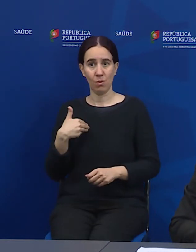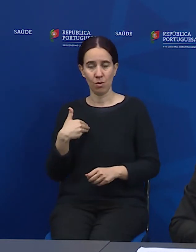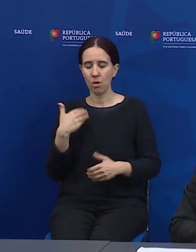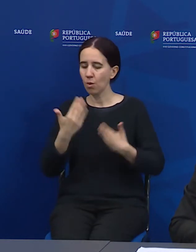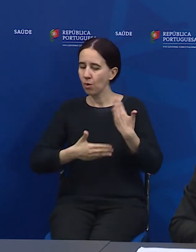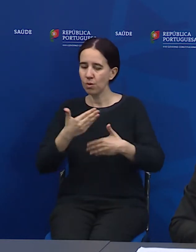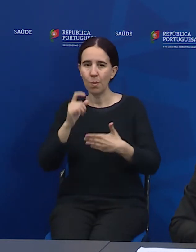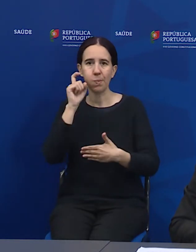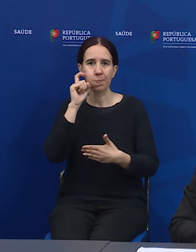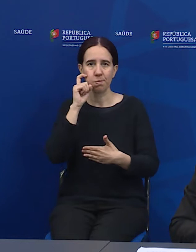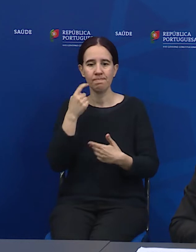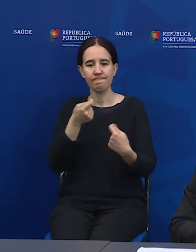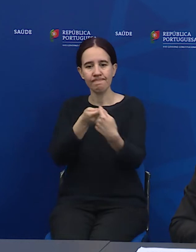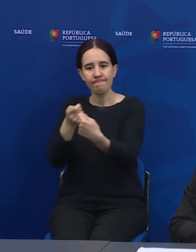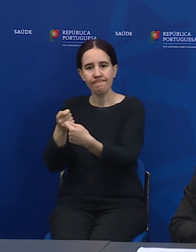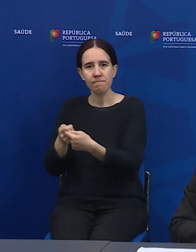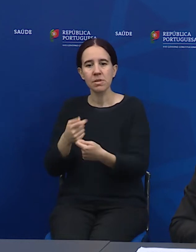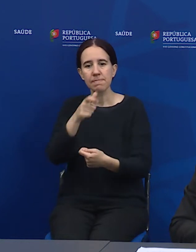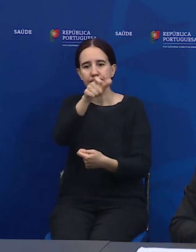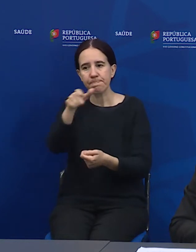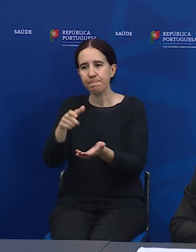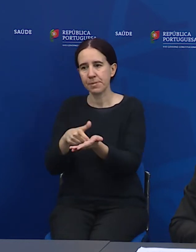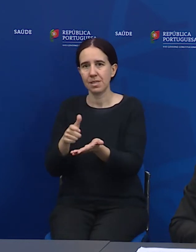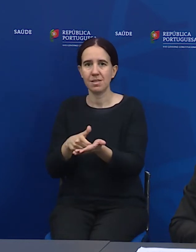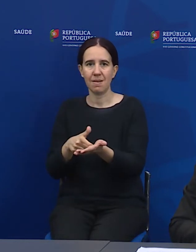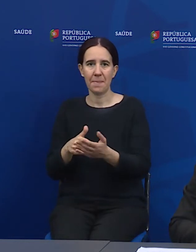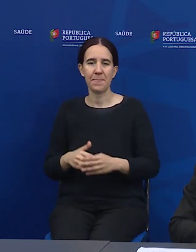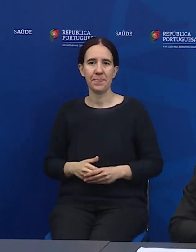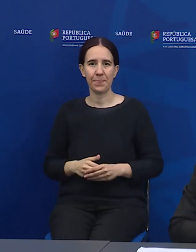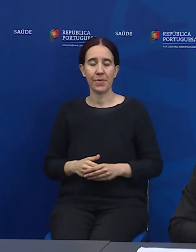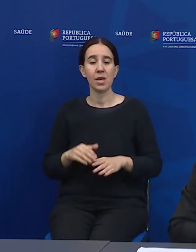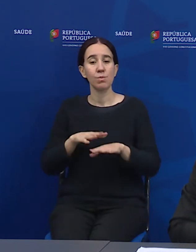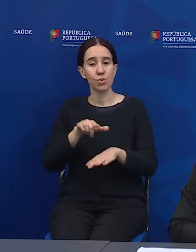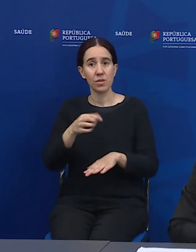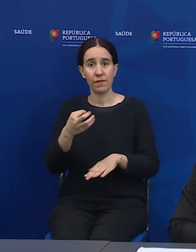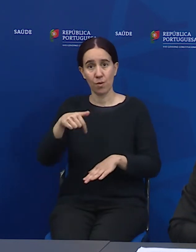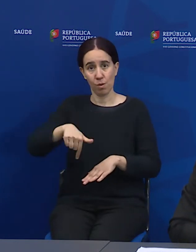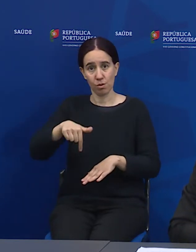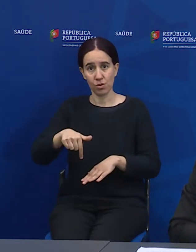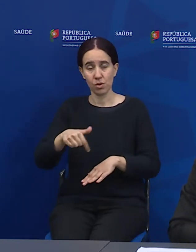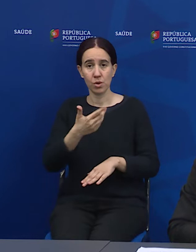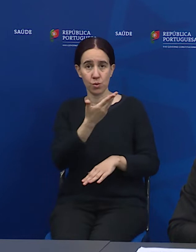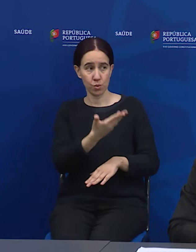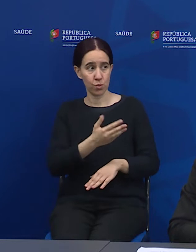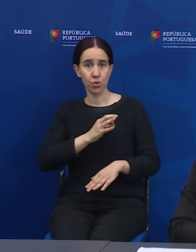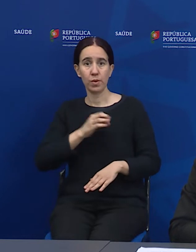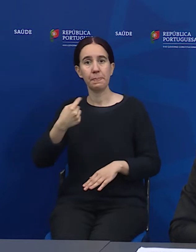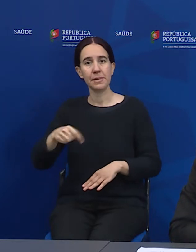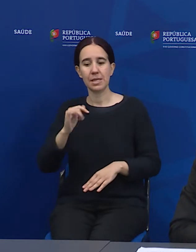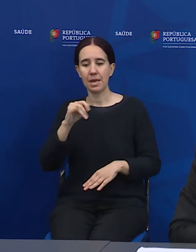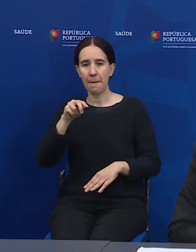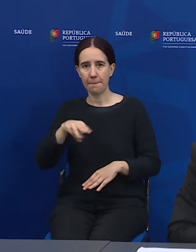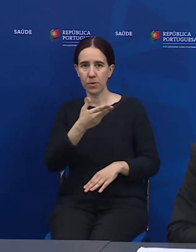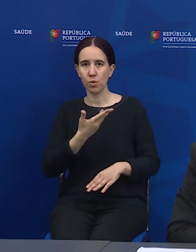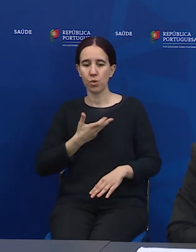continua a garantir as respostas a quem dele precisa nós temos por isso também hoje o senhor presidente do